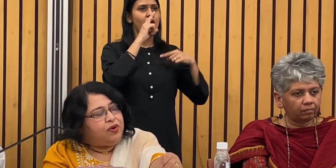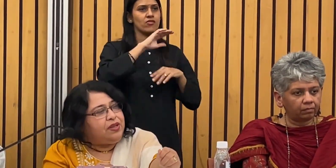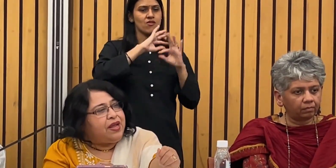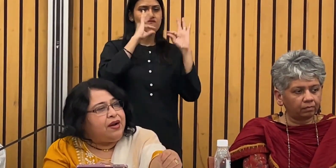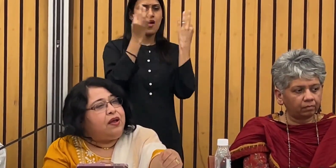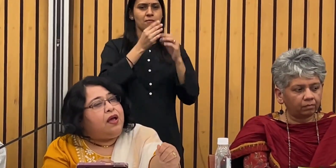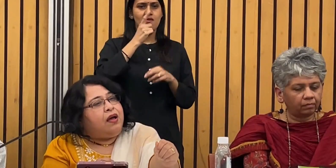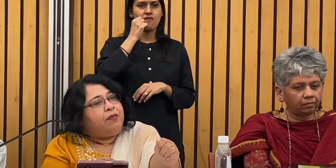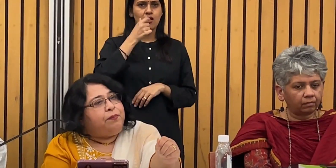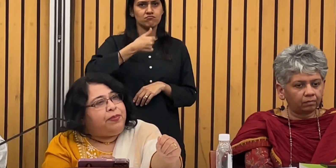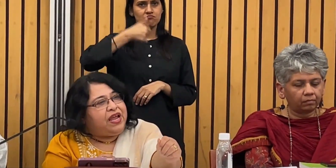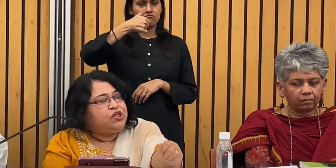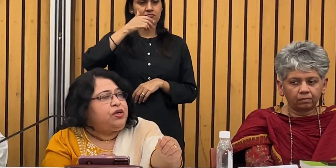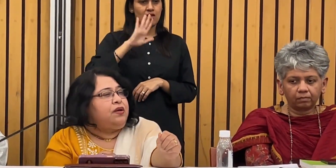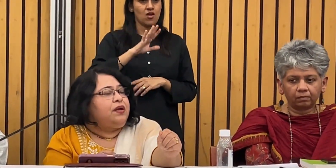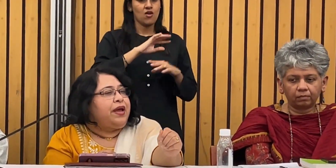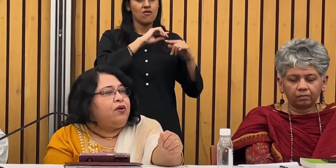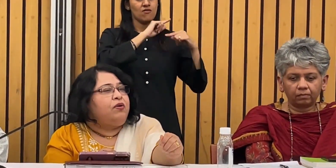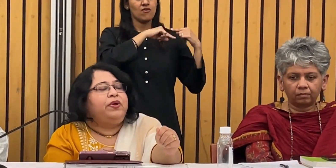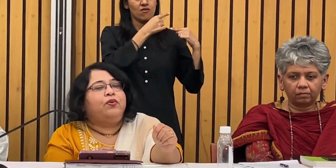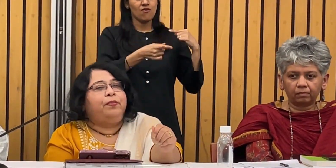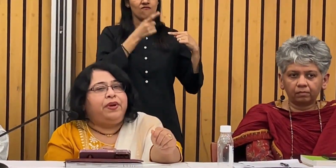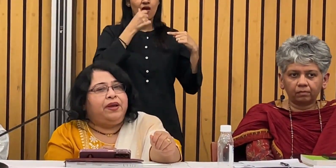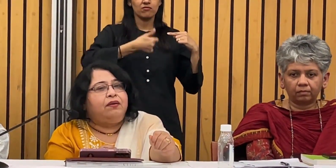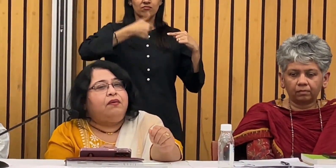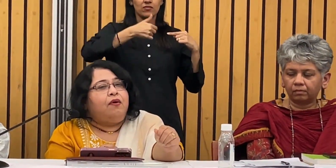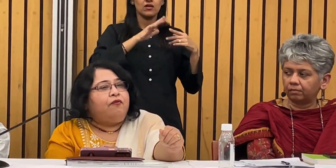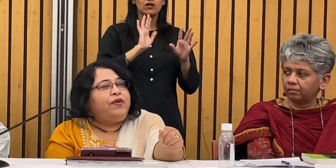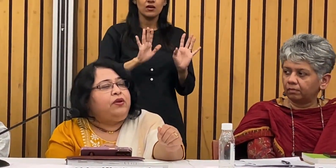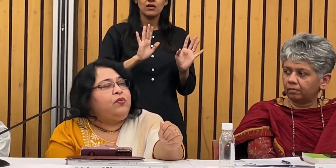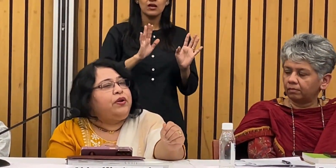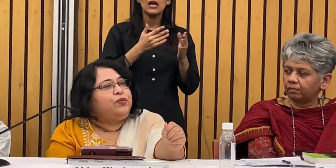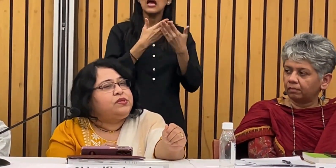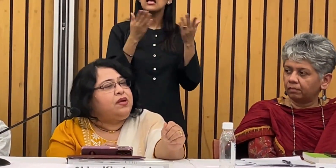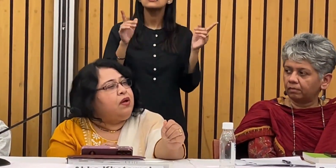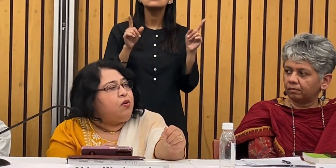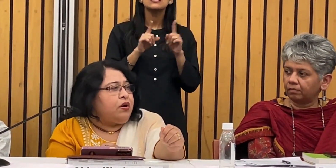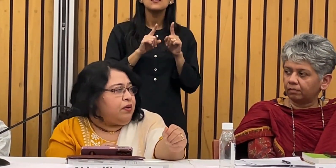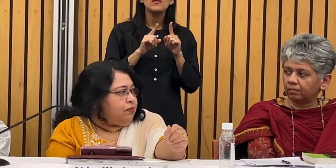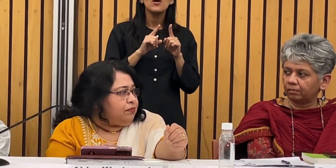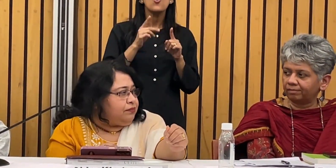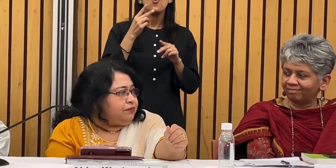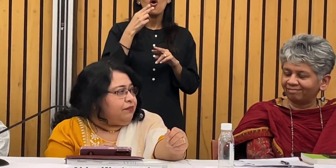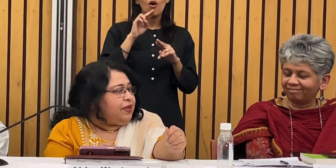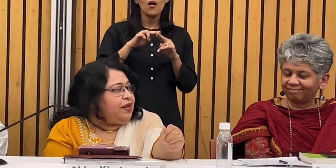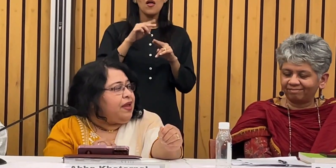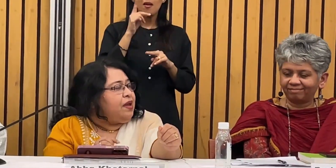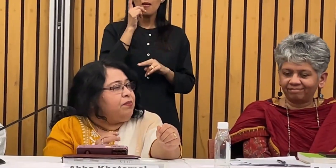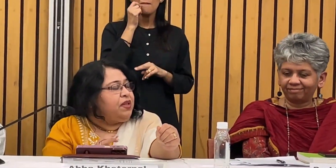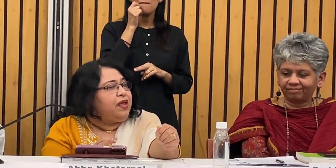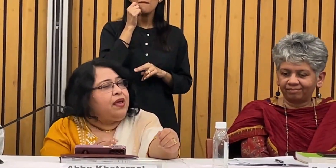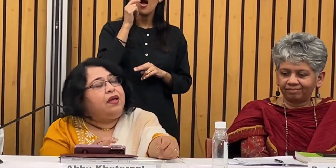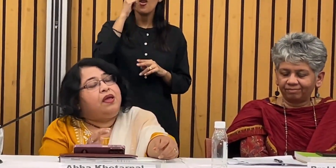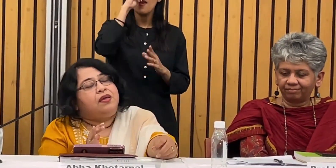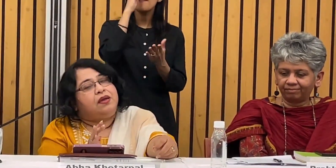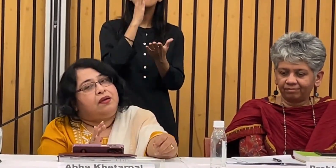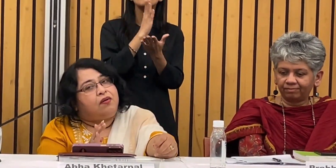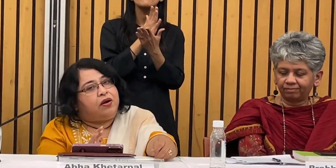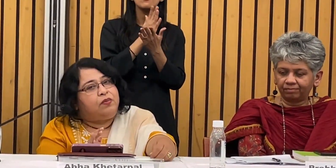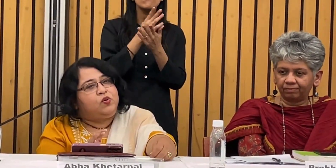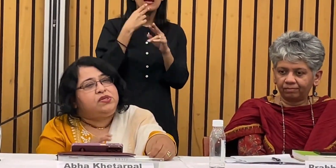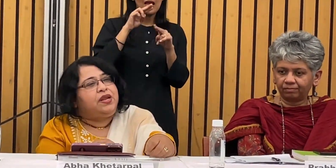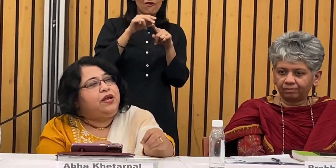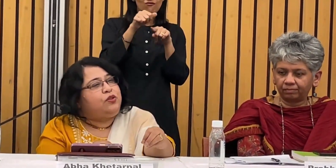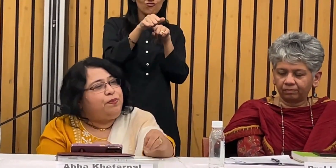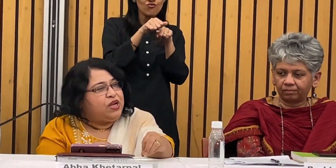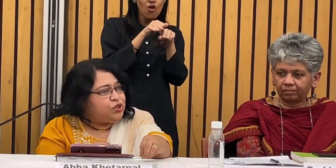understand only that pleasure cannot be obtained when you are using a condom. ये एक myth है कि